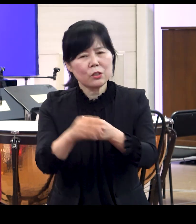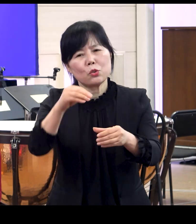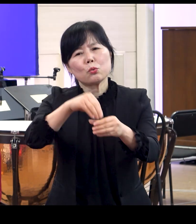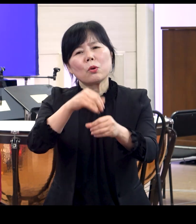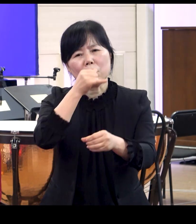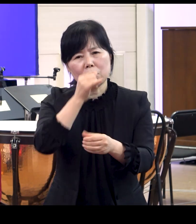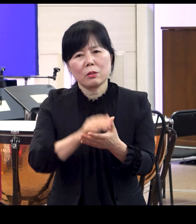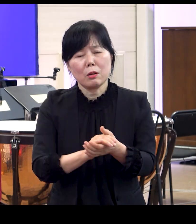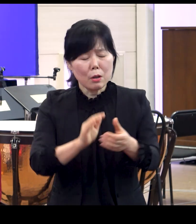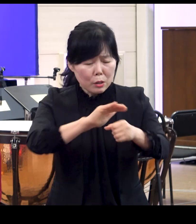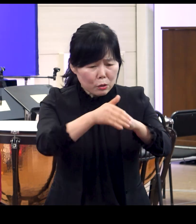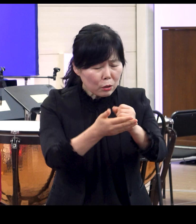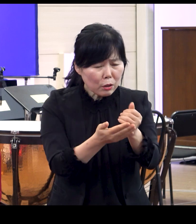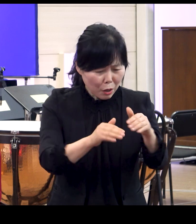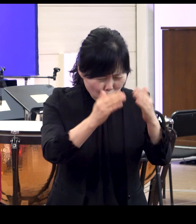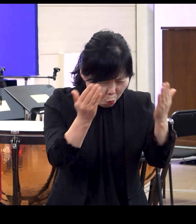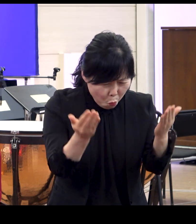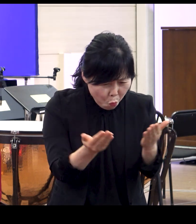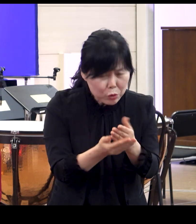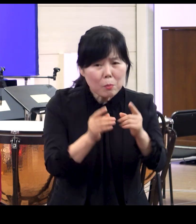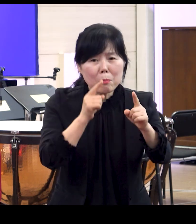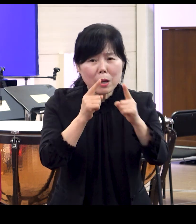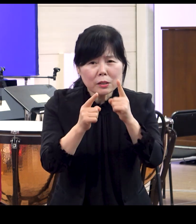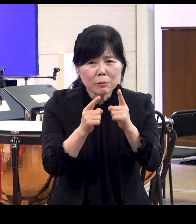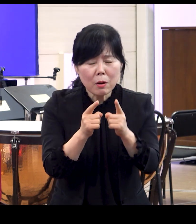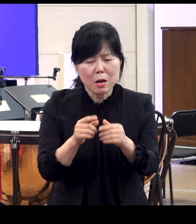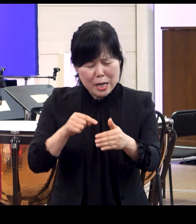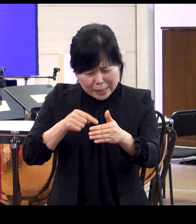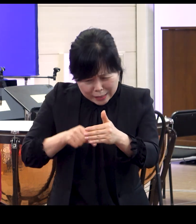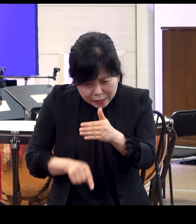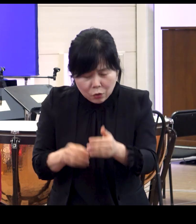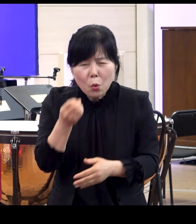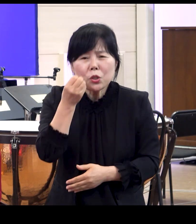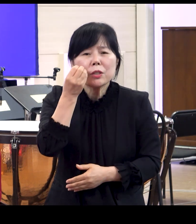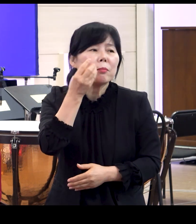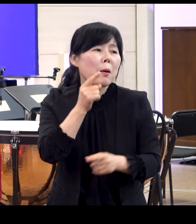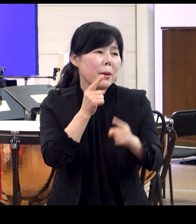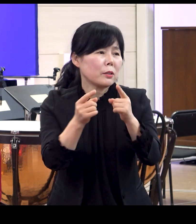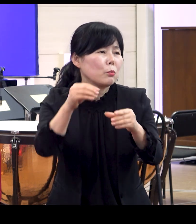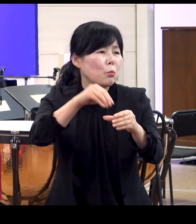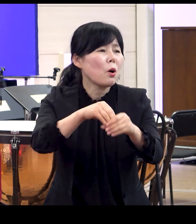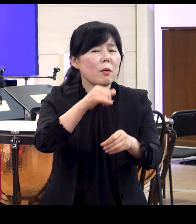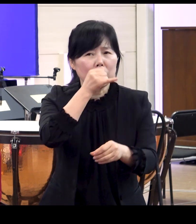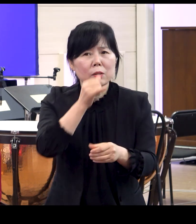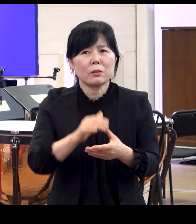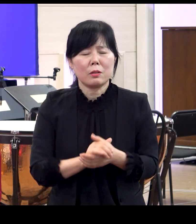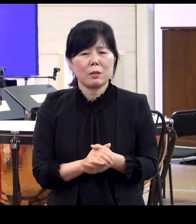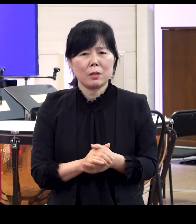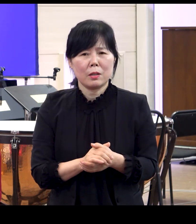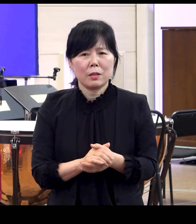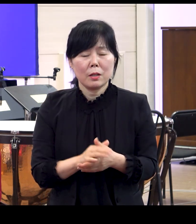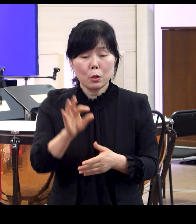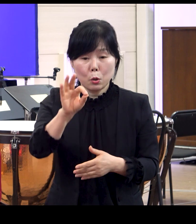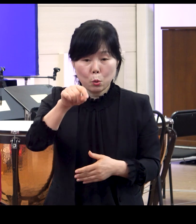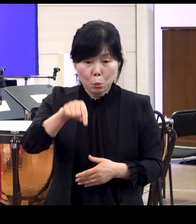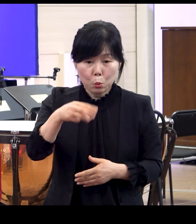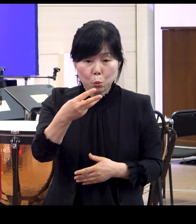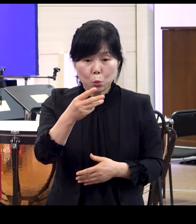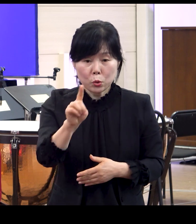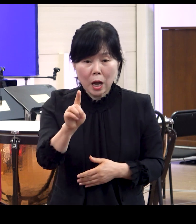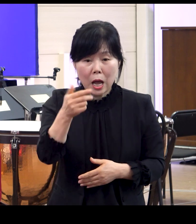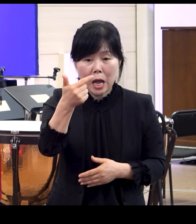그렇습니다. 마치 성경 말씀은요, 우라늄 광석과 같아서, 겉으로 볼 때는요 그냥